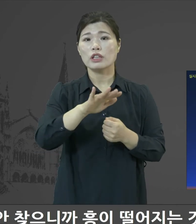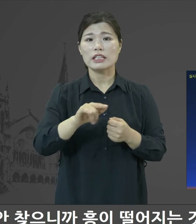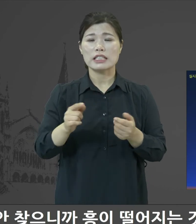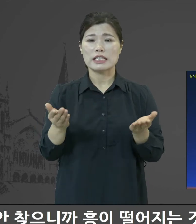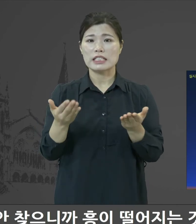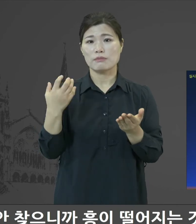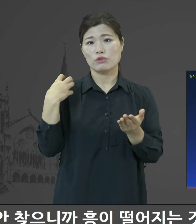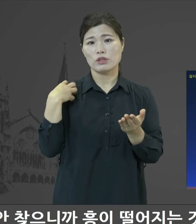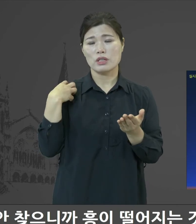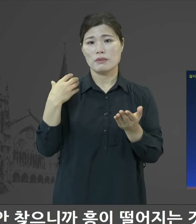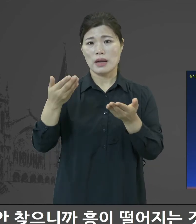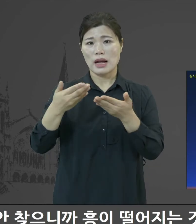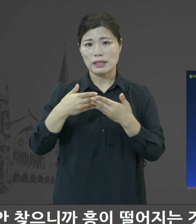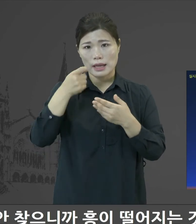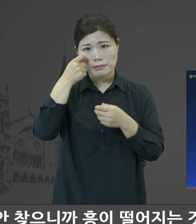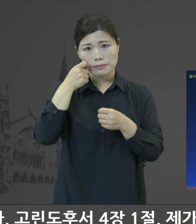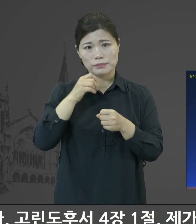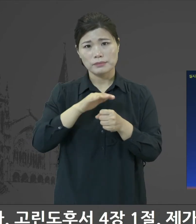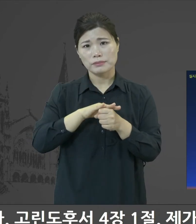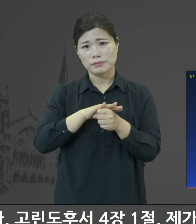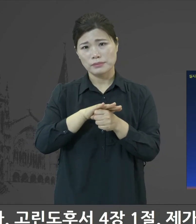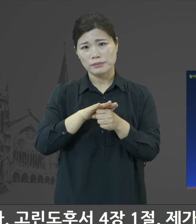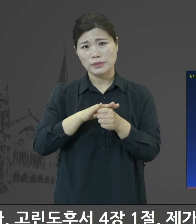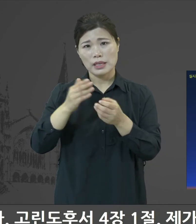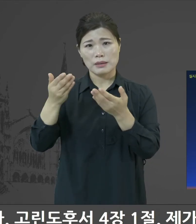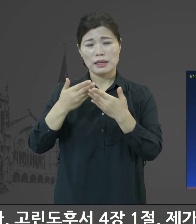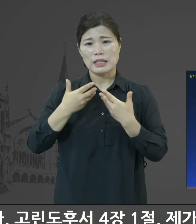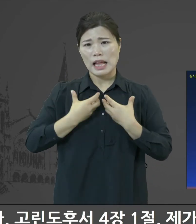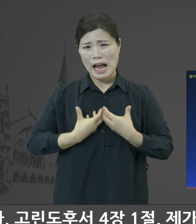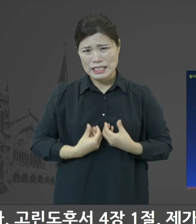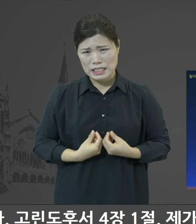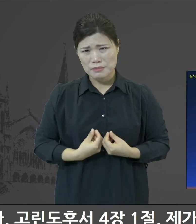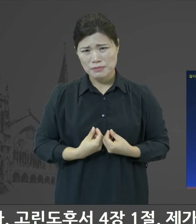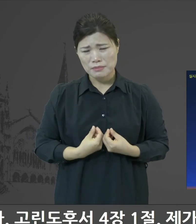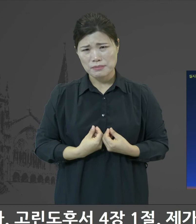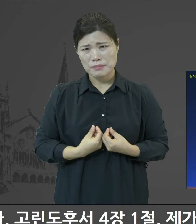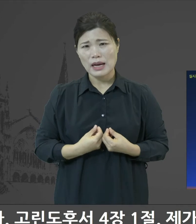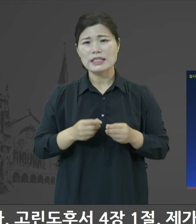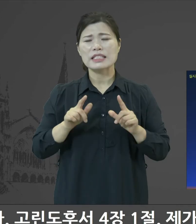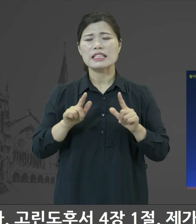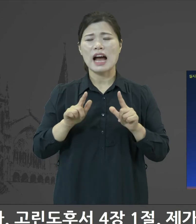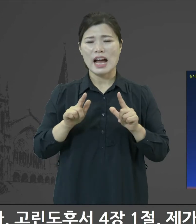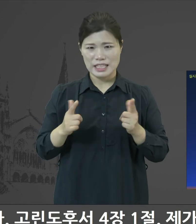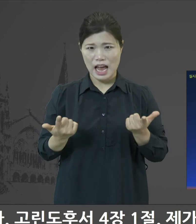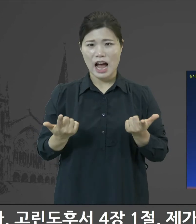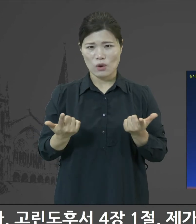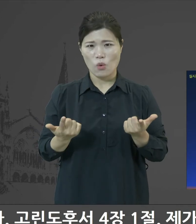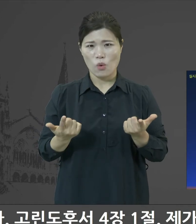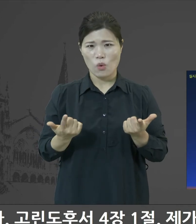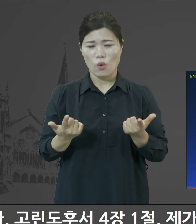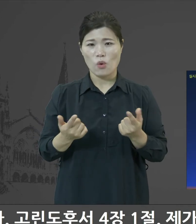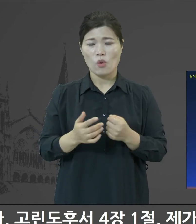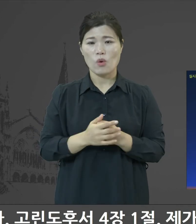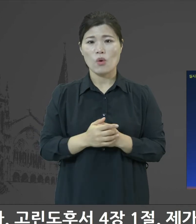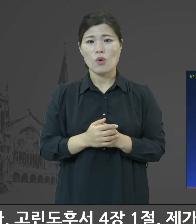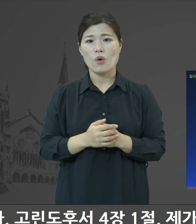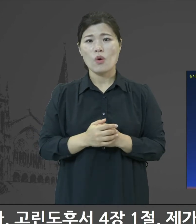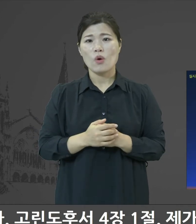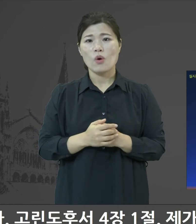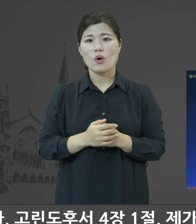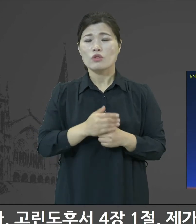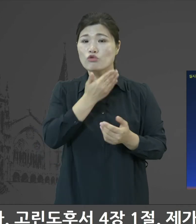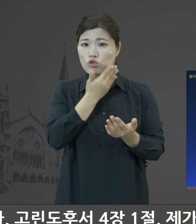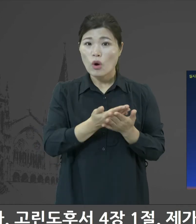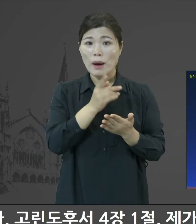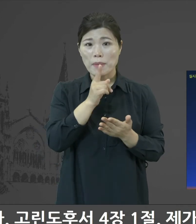받아 긍휼하심을 입은 대로 낙심하지 아니하고, 긍휼하심을 입은 대로 낙심하지 아니하고 됐죠? 이제 포인트